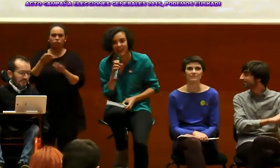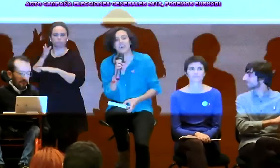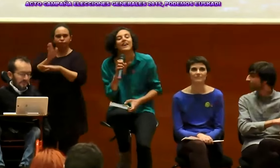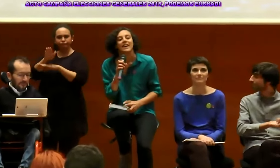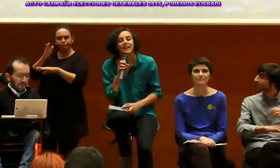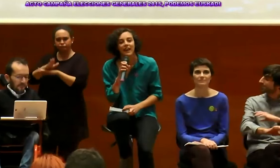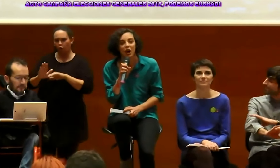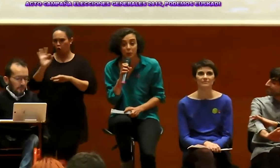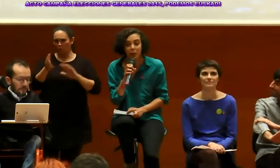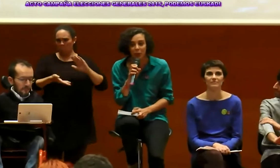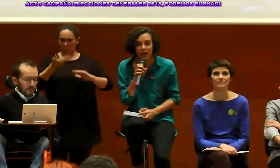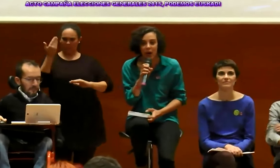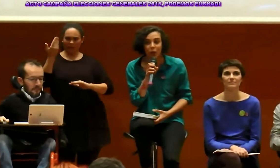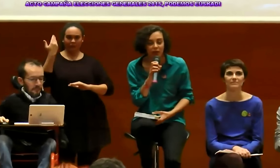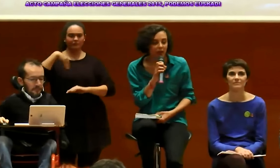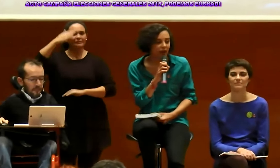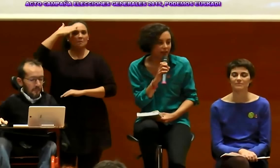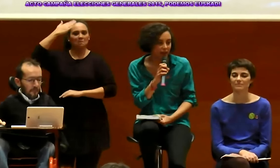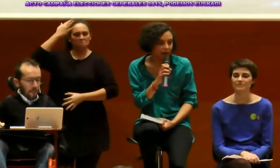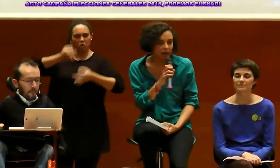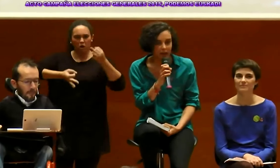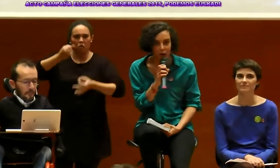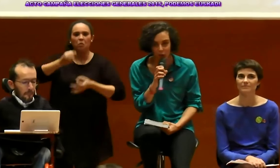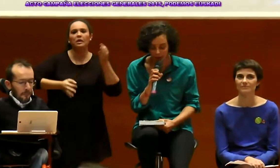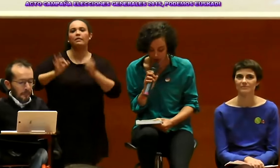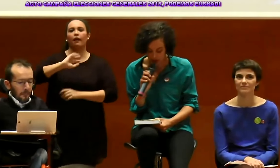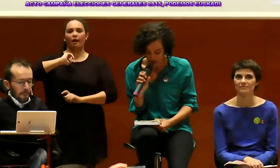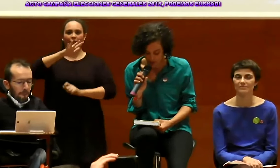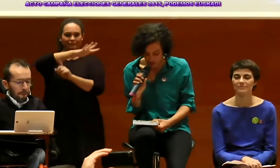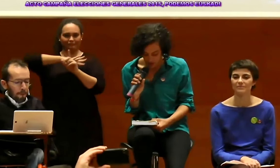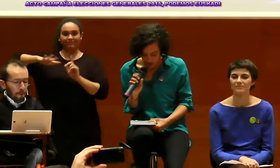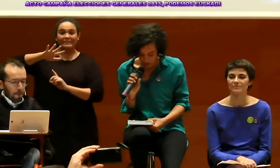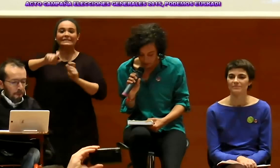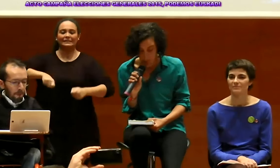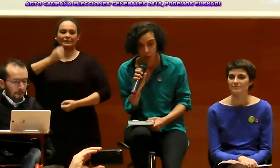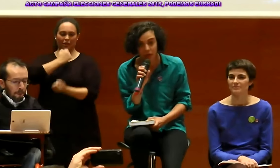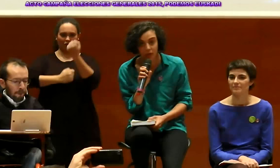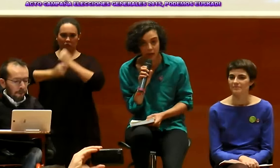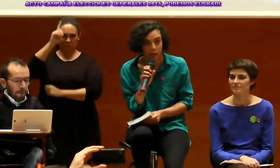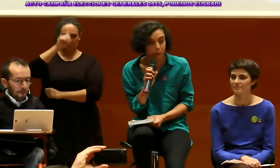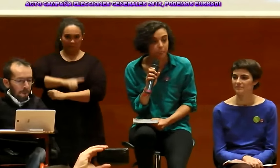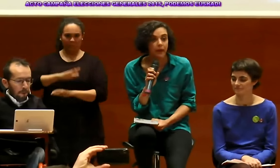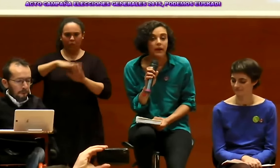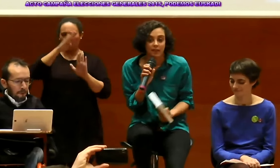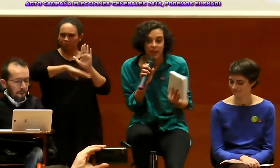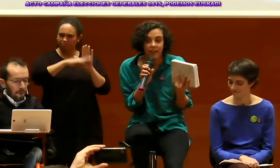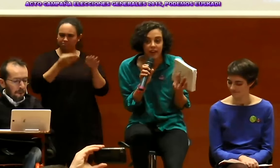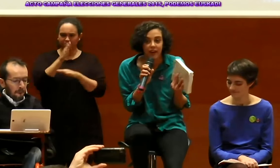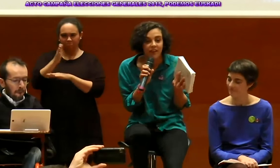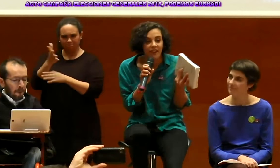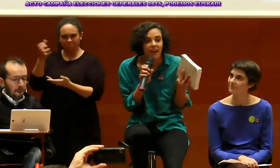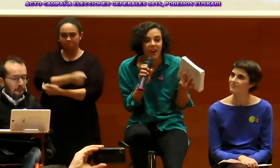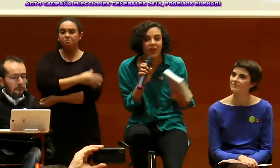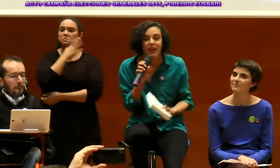dazka, eta memoria juridikoa eta ekonomikoa dakate proposamen guztia. Zergatik